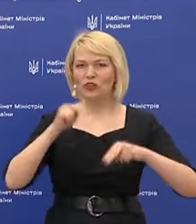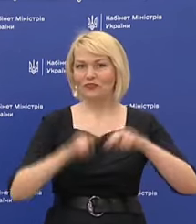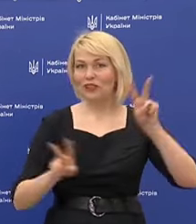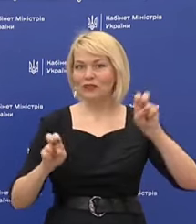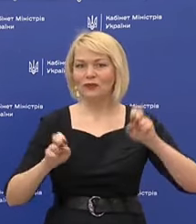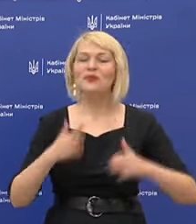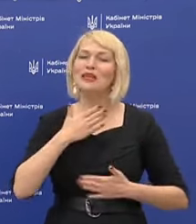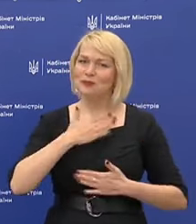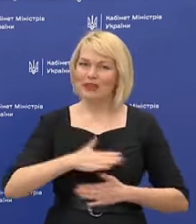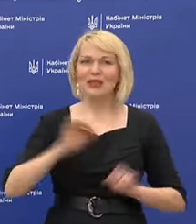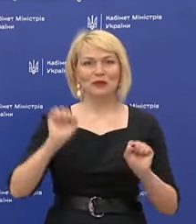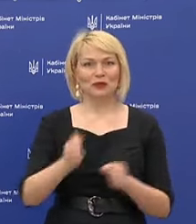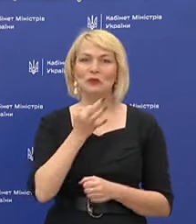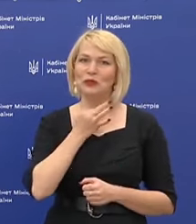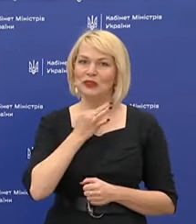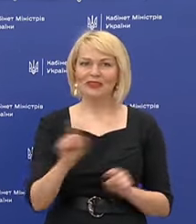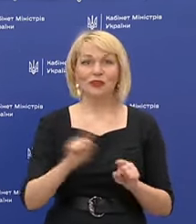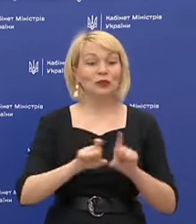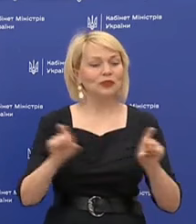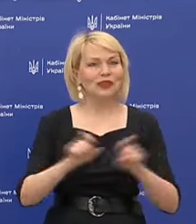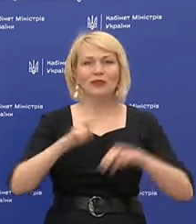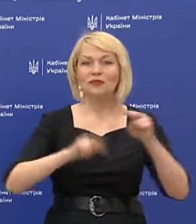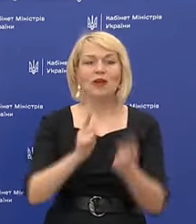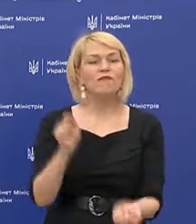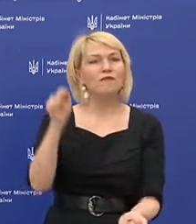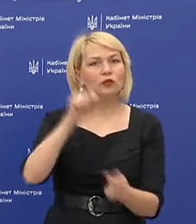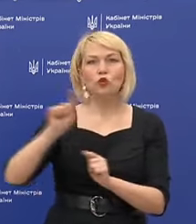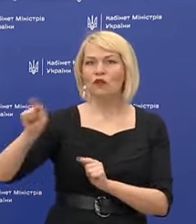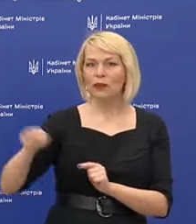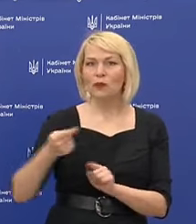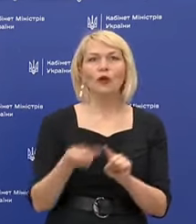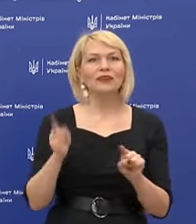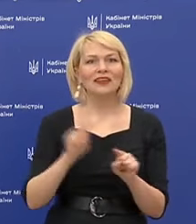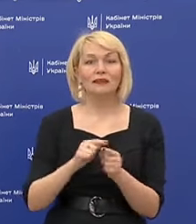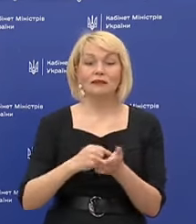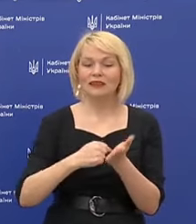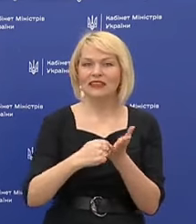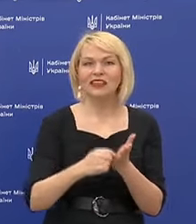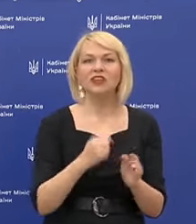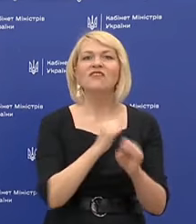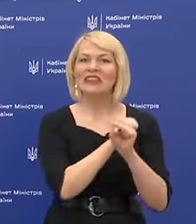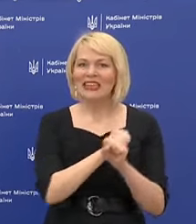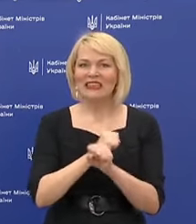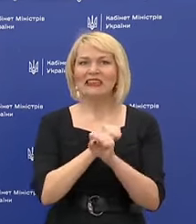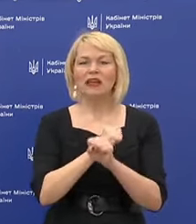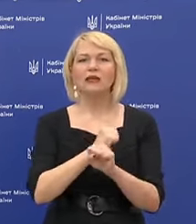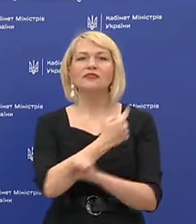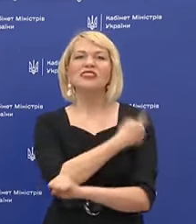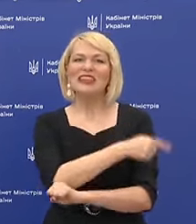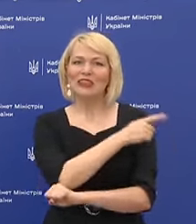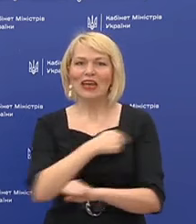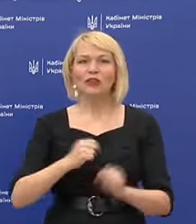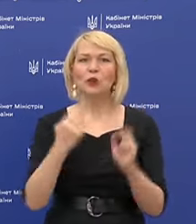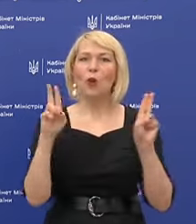З приємністю можу сказати, що заклад будується відповідно до вимог, які зазначені в санітарному регламенті для